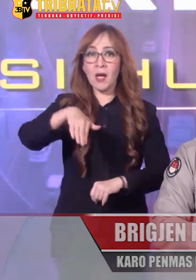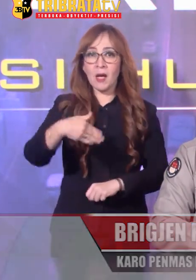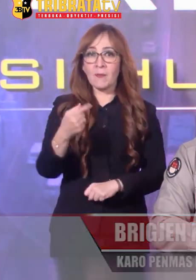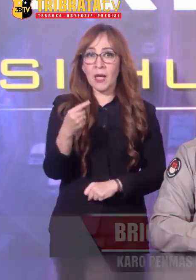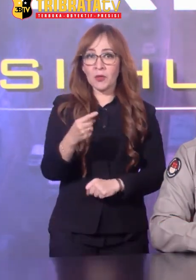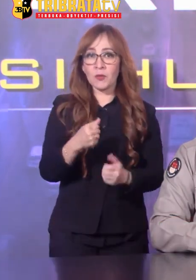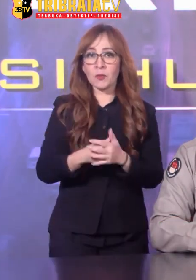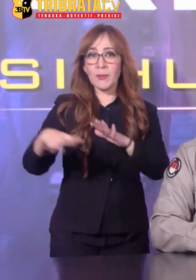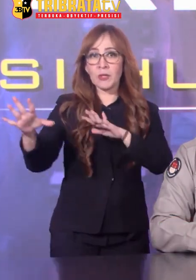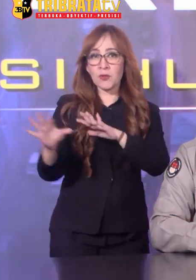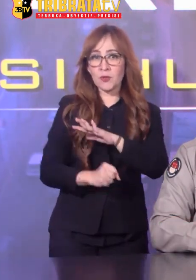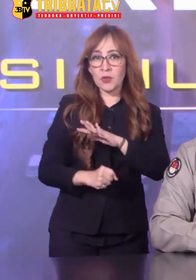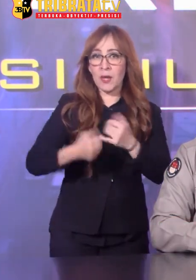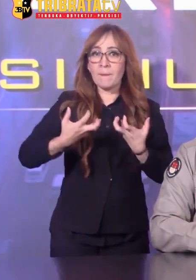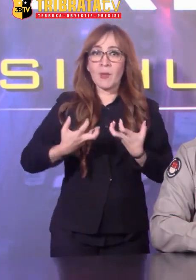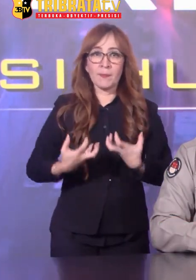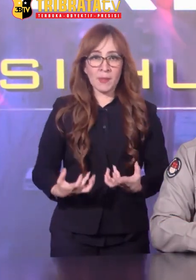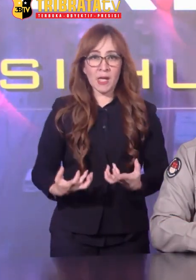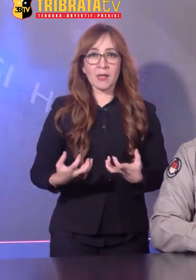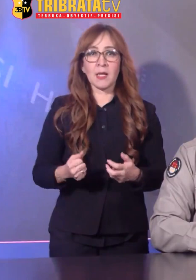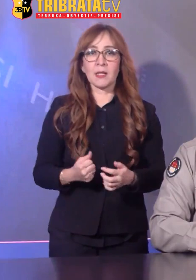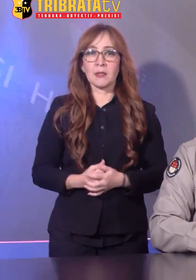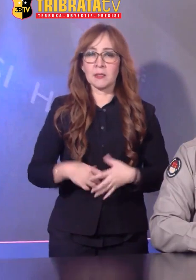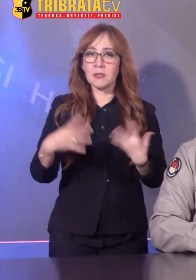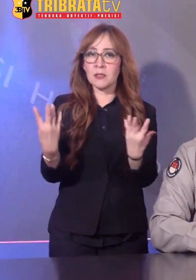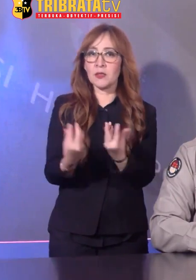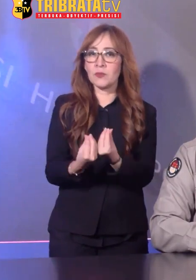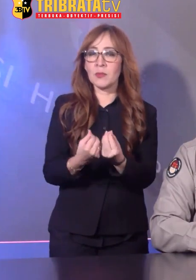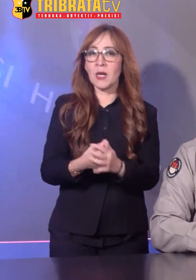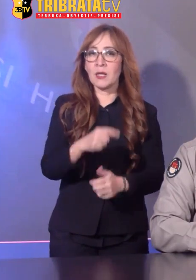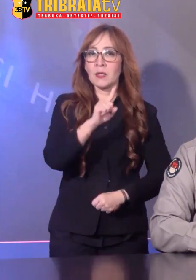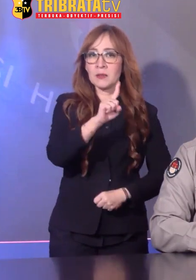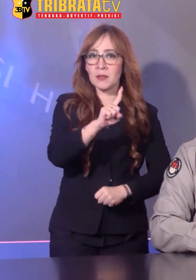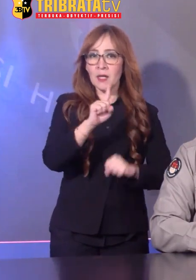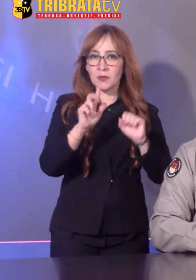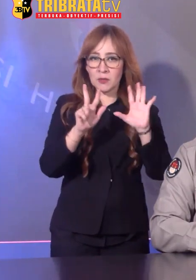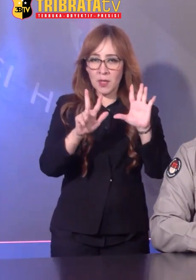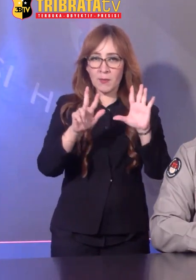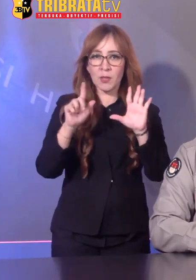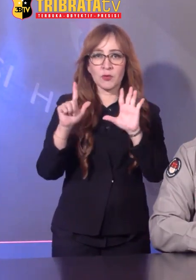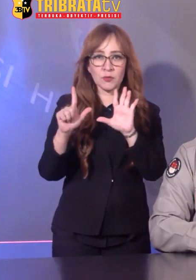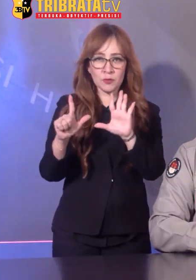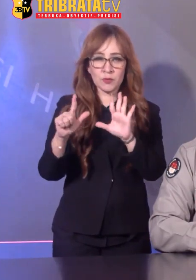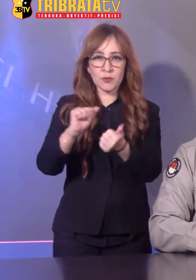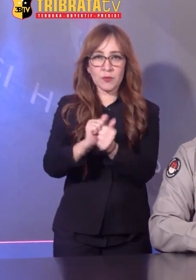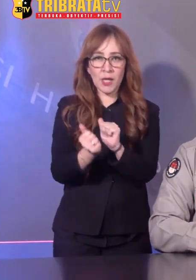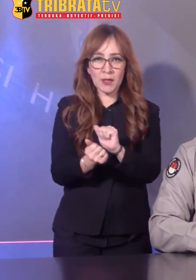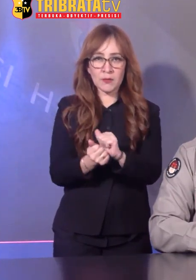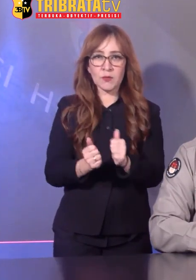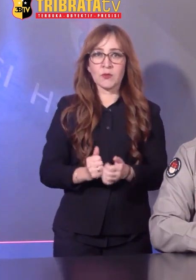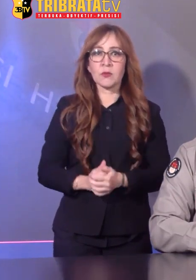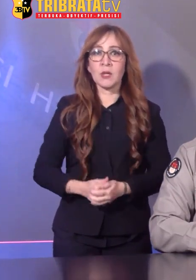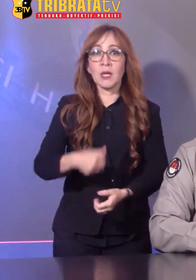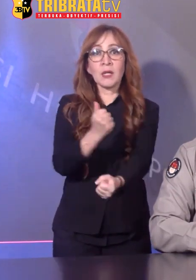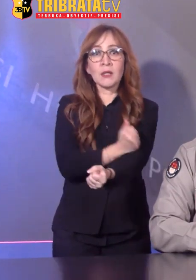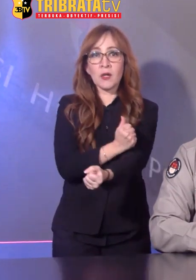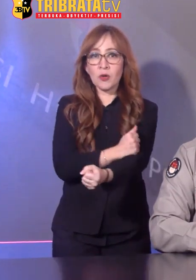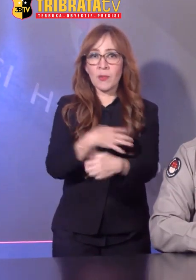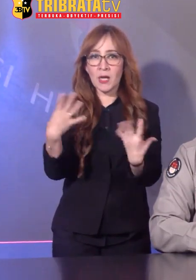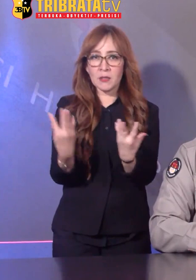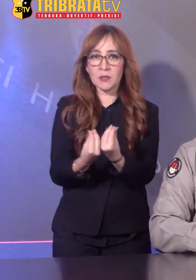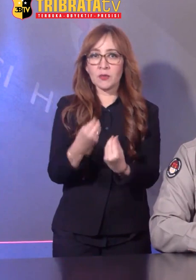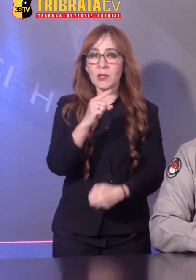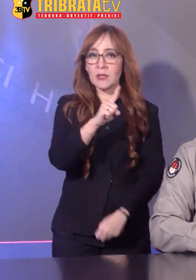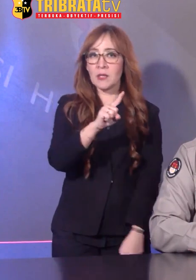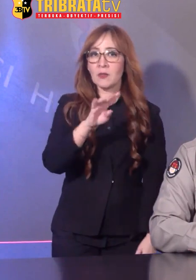pencurian dengan pemberatan Atau curat Sebanyak 187 kasus Narkotika Sebanyak